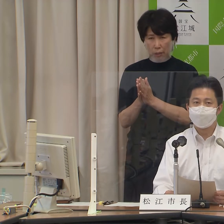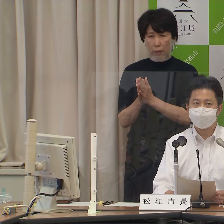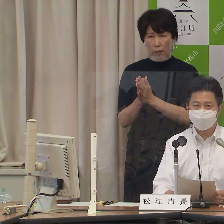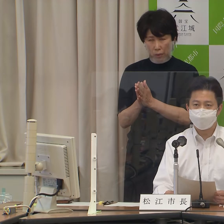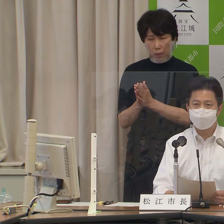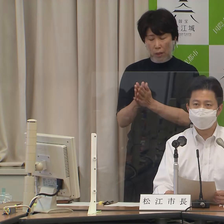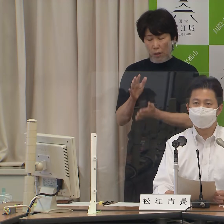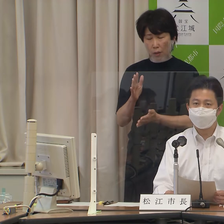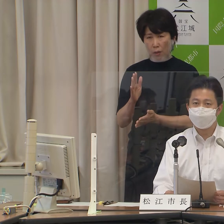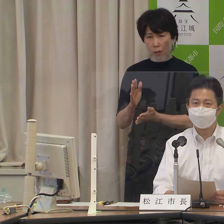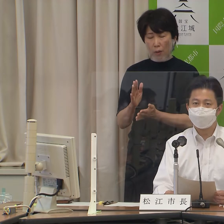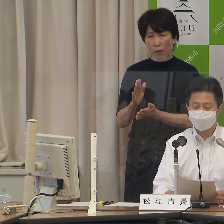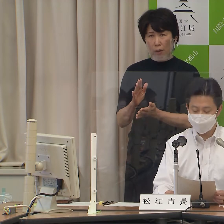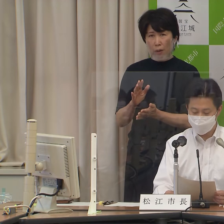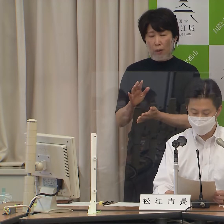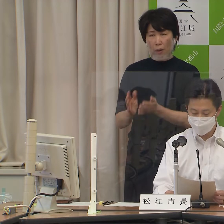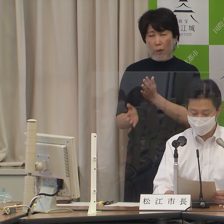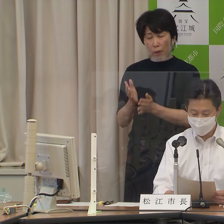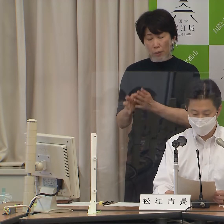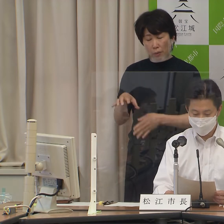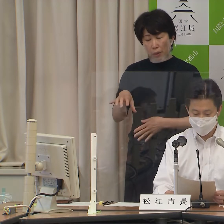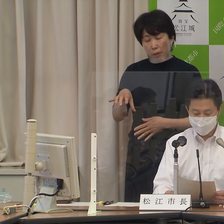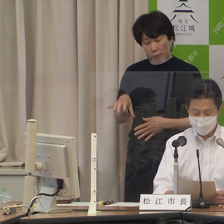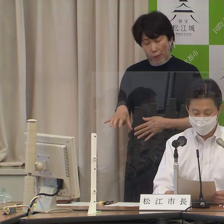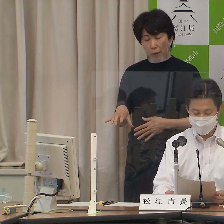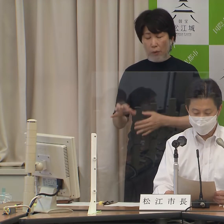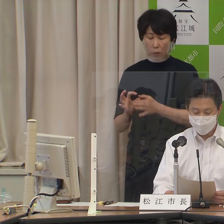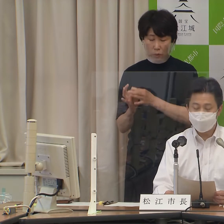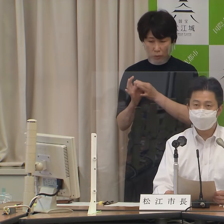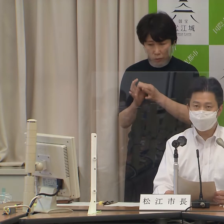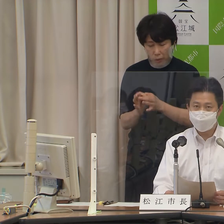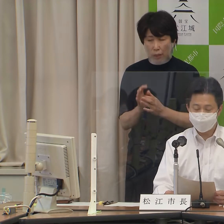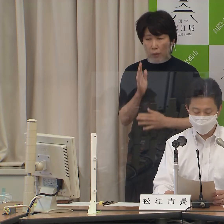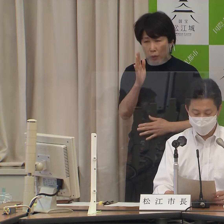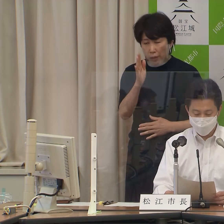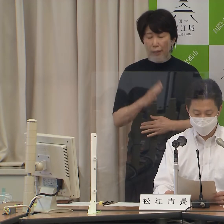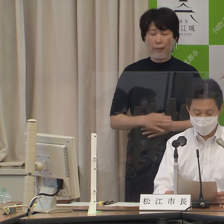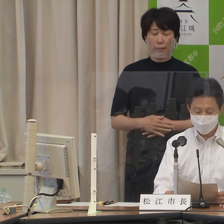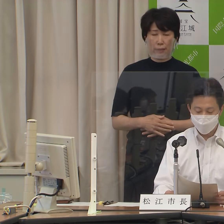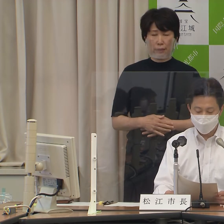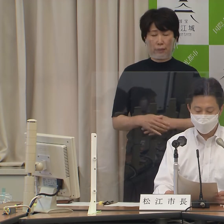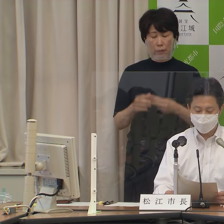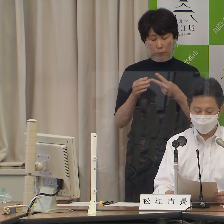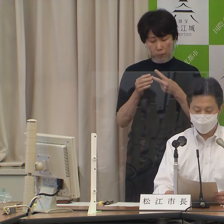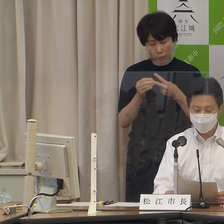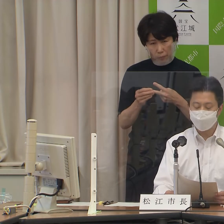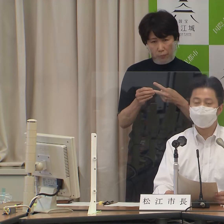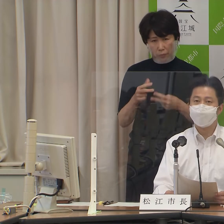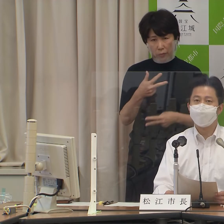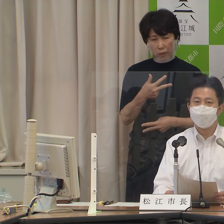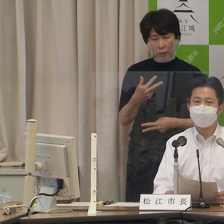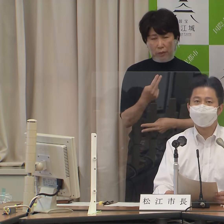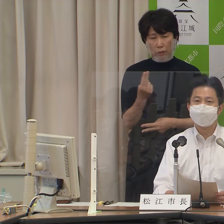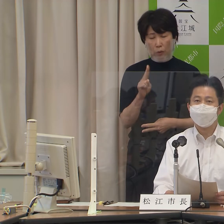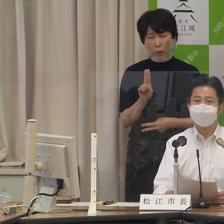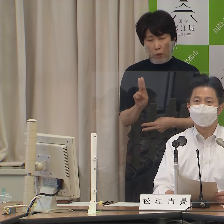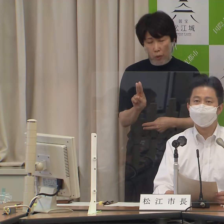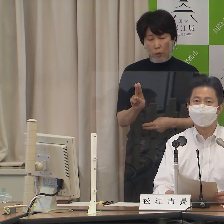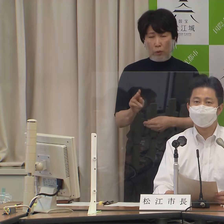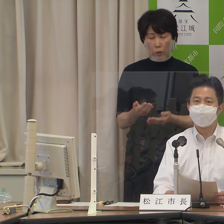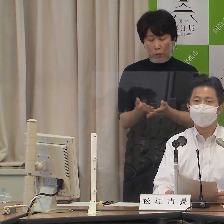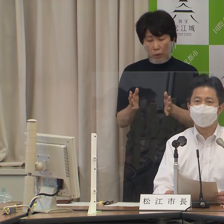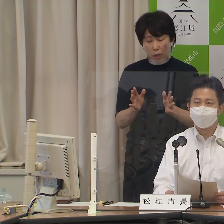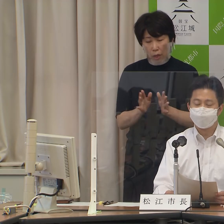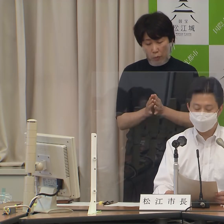続することとさせていただきます。2点目は、児童クラブのご利用を控え